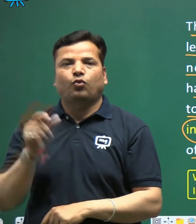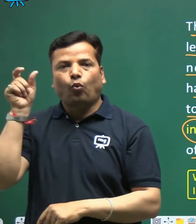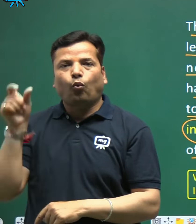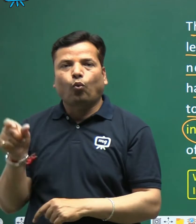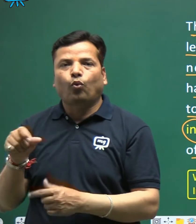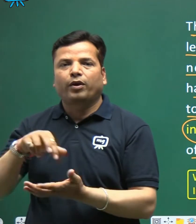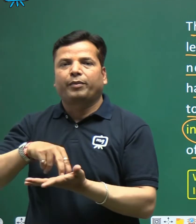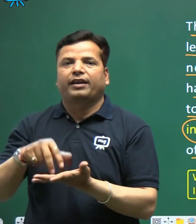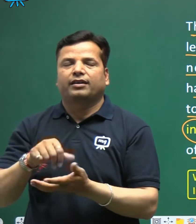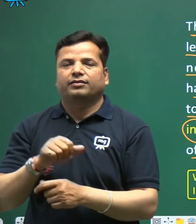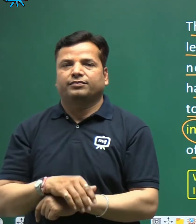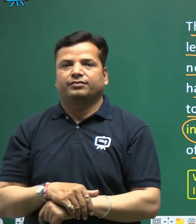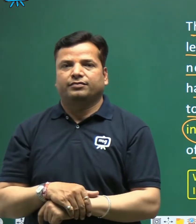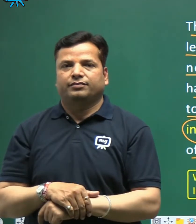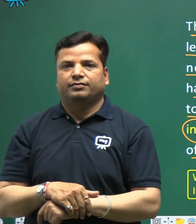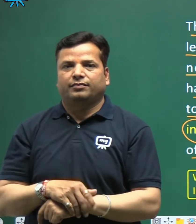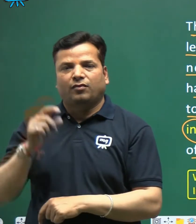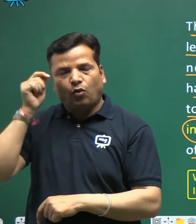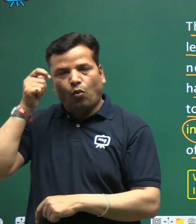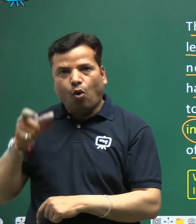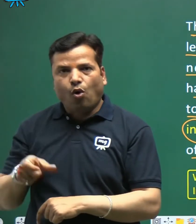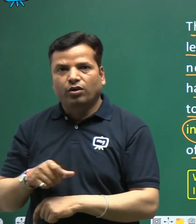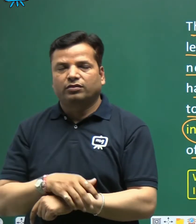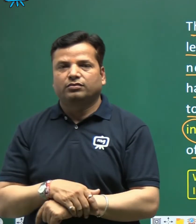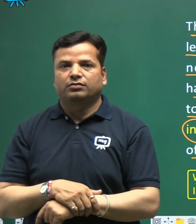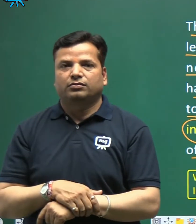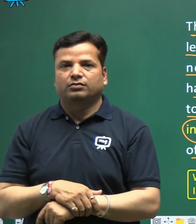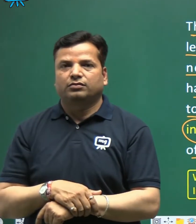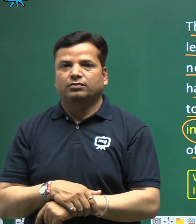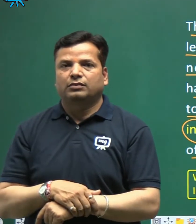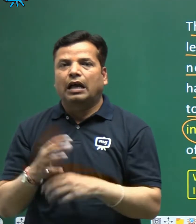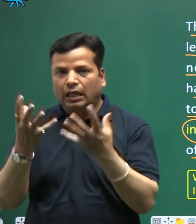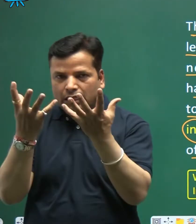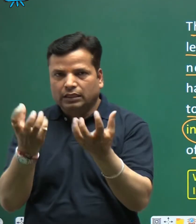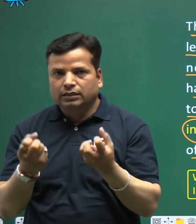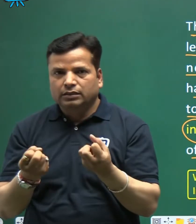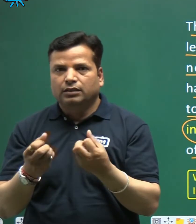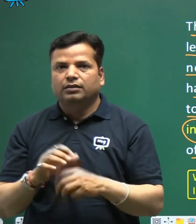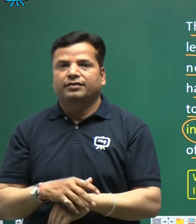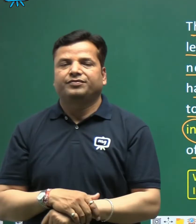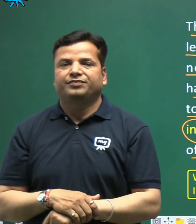Word meanings: want, चाहना,